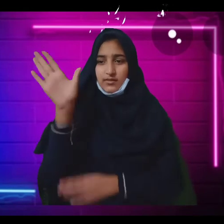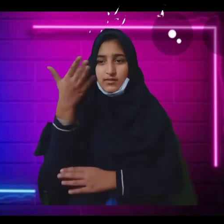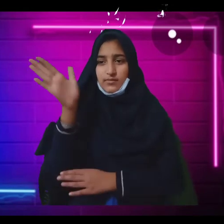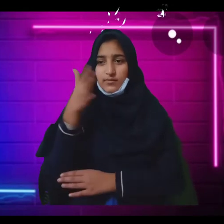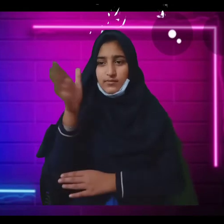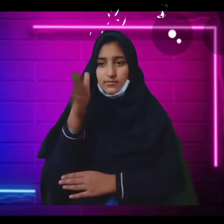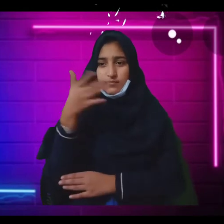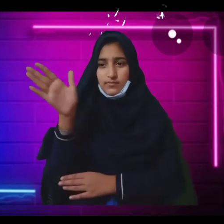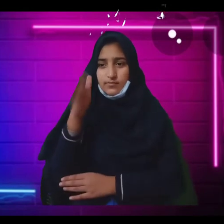अमन